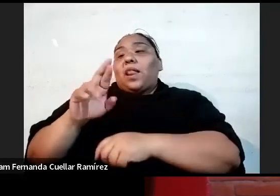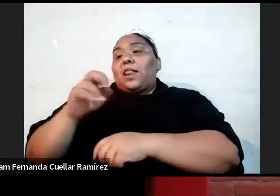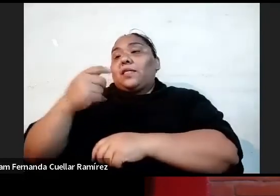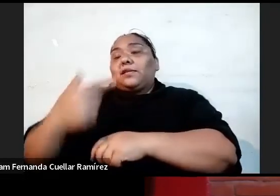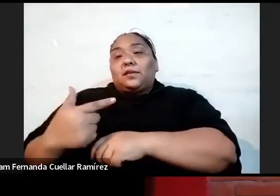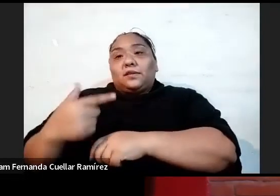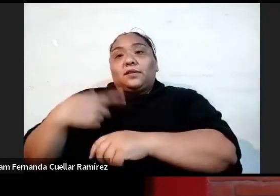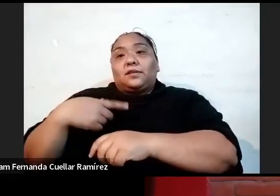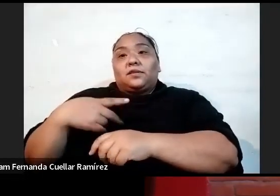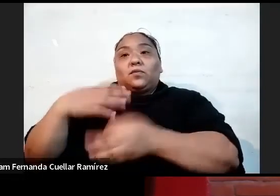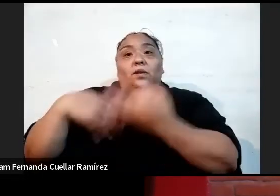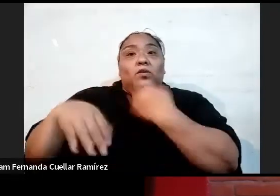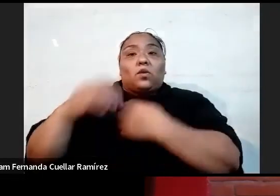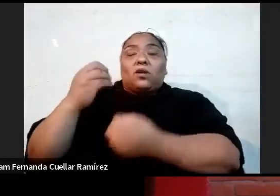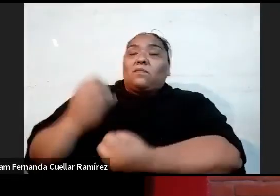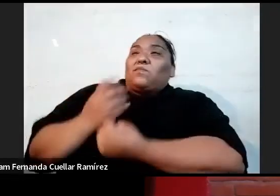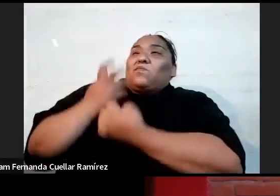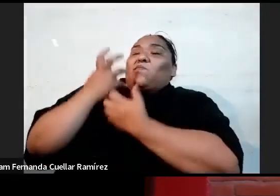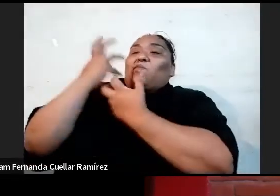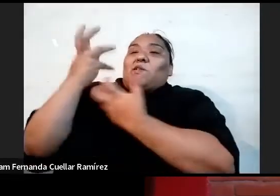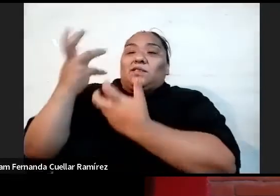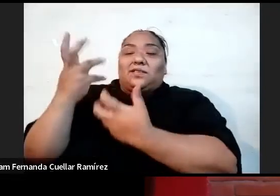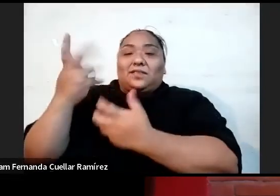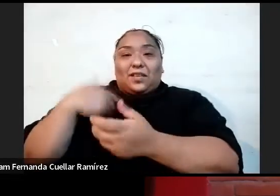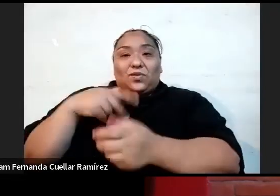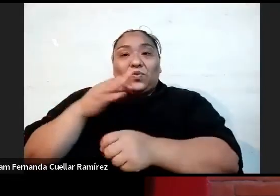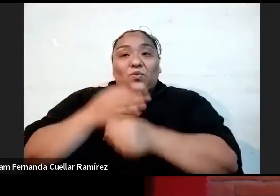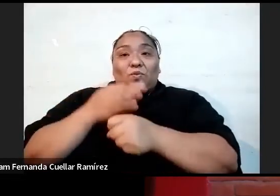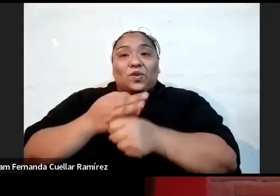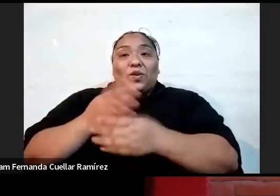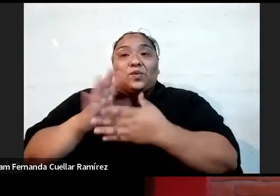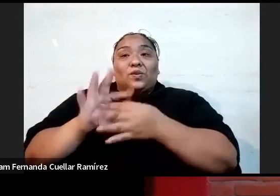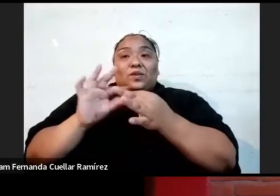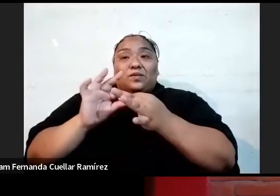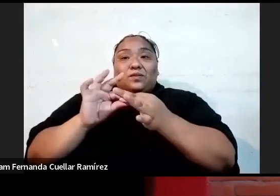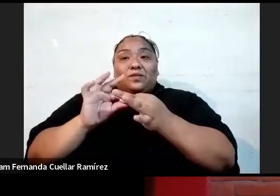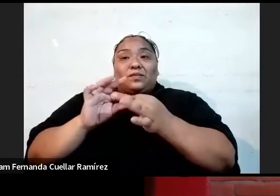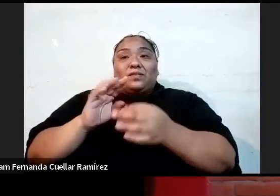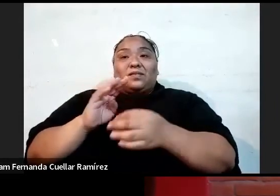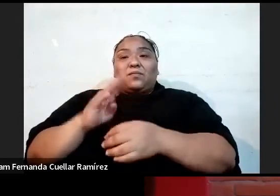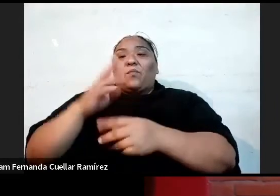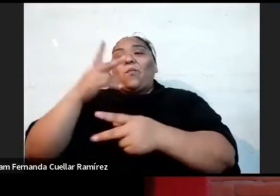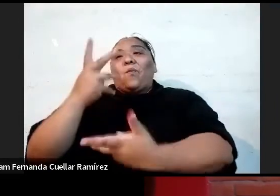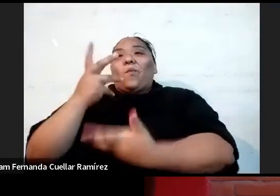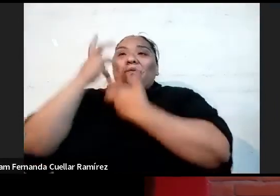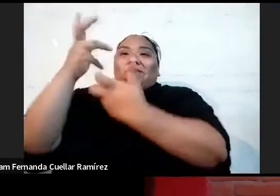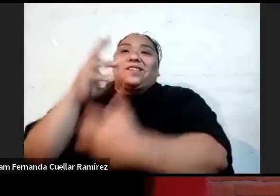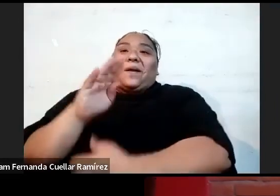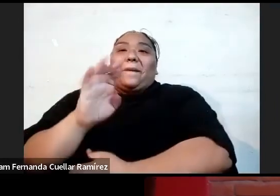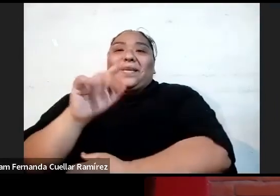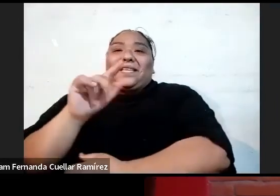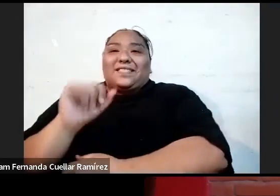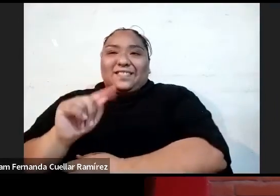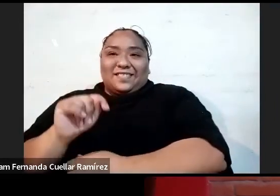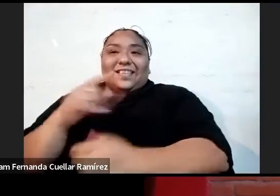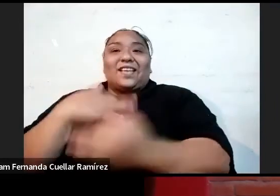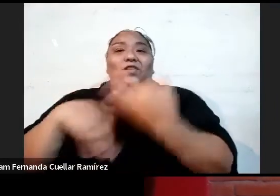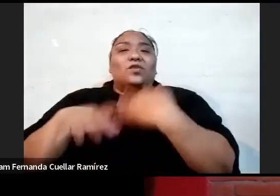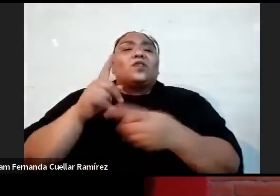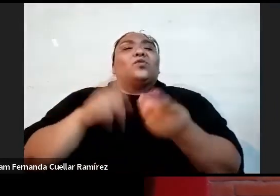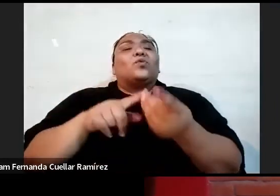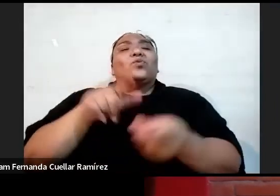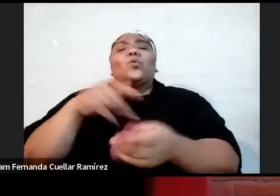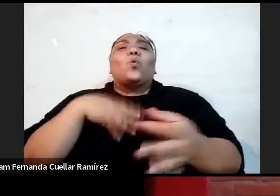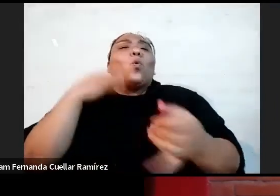la poesía, ¿no? Hace rato nos mencionabas una poesía beat, ¿no? También, no sé, algo último que nos